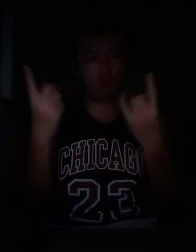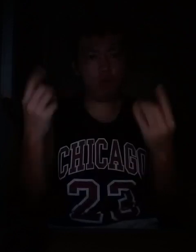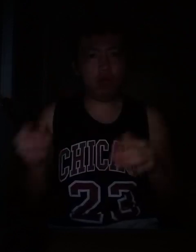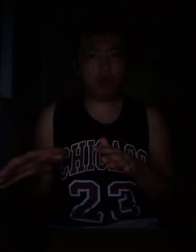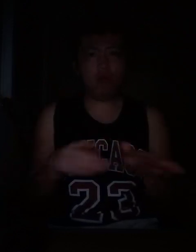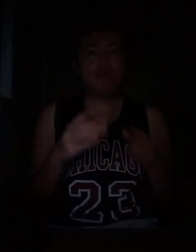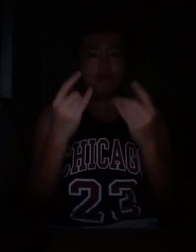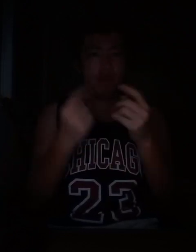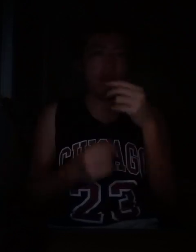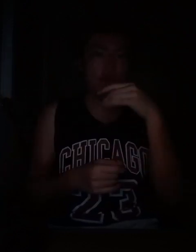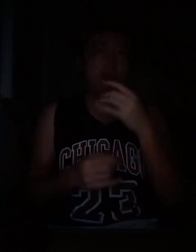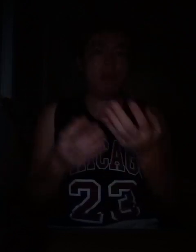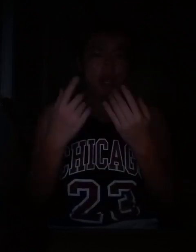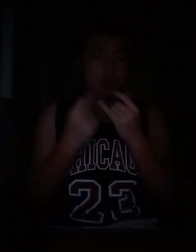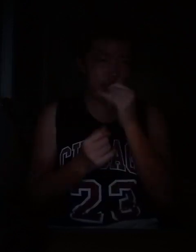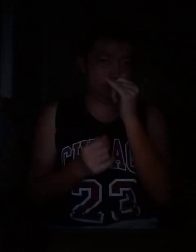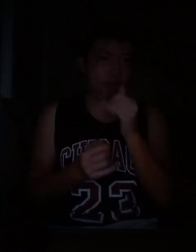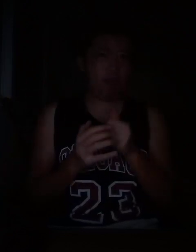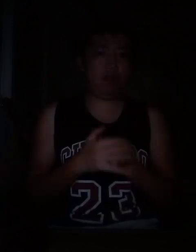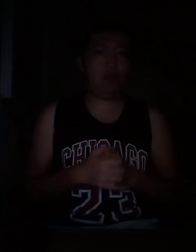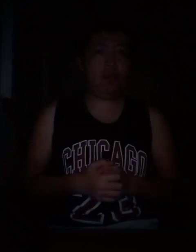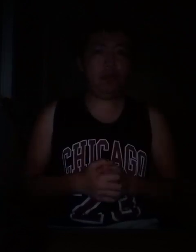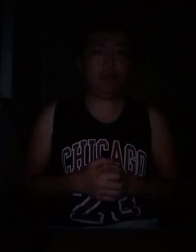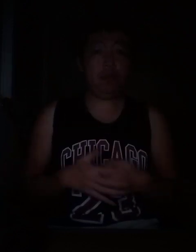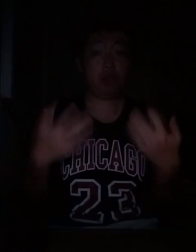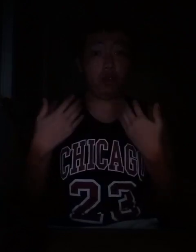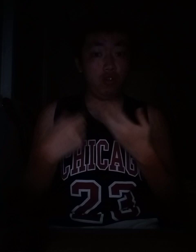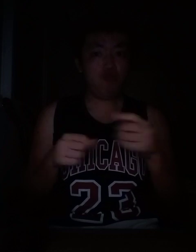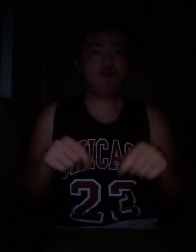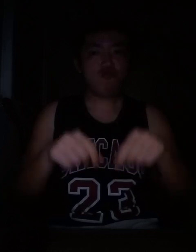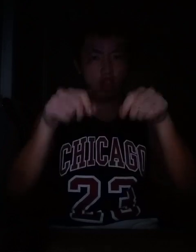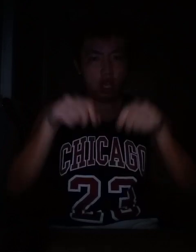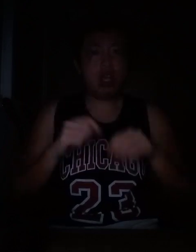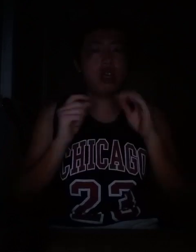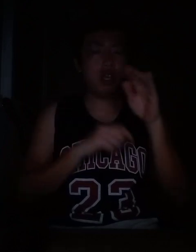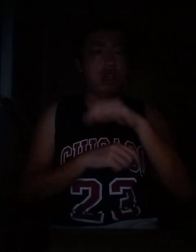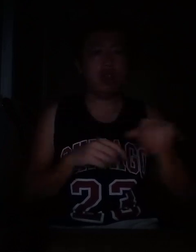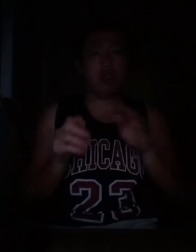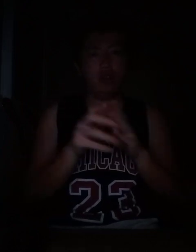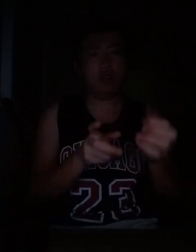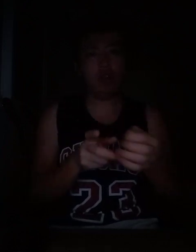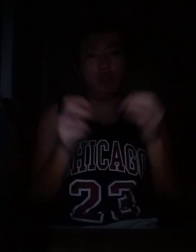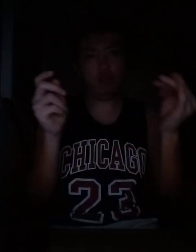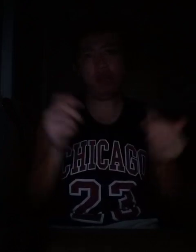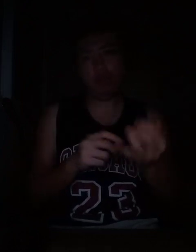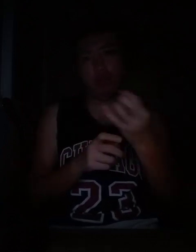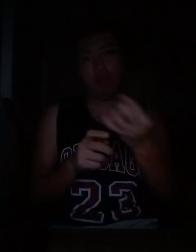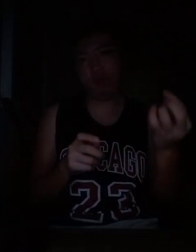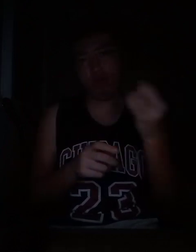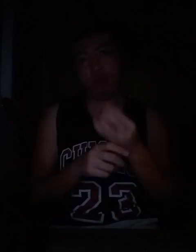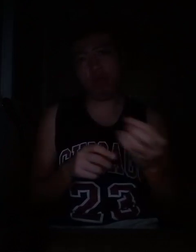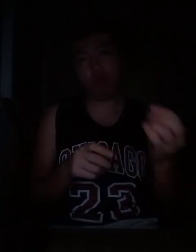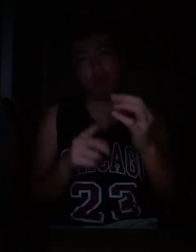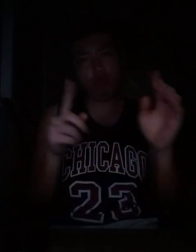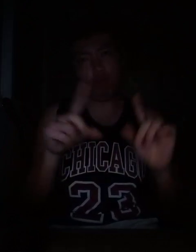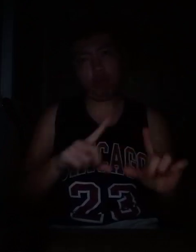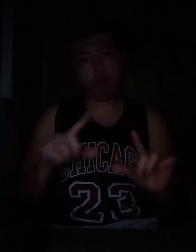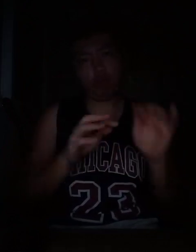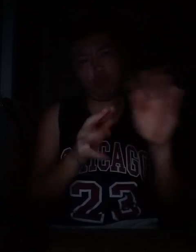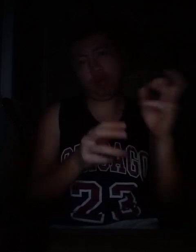주목받고 있습니다. 저희가 수확해서 건조 가공해서 분말을 만드는 원재료를 저희가 공급을 하면 그걸